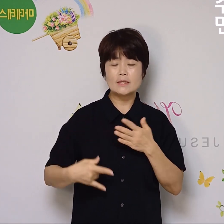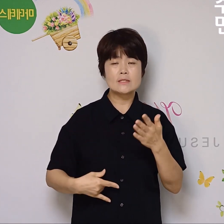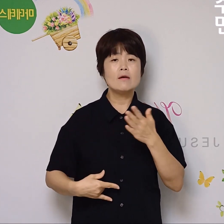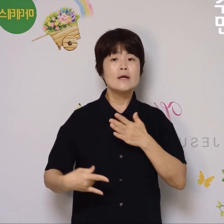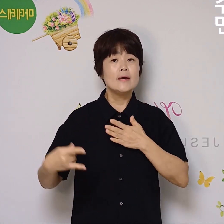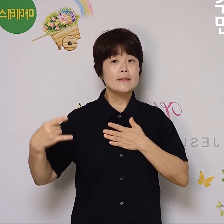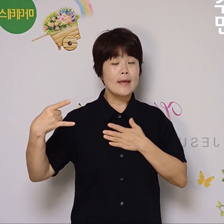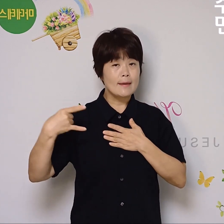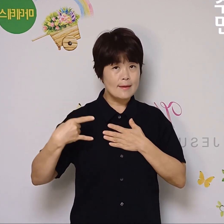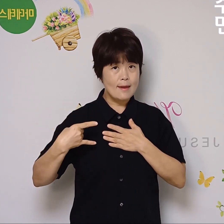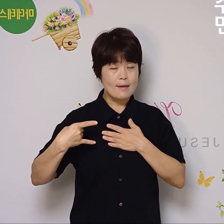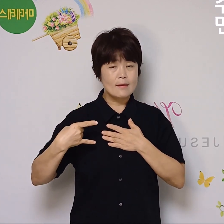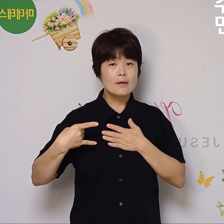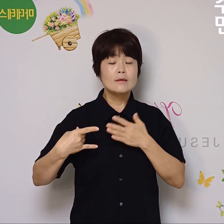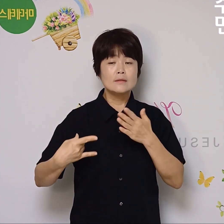그래서 내게